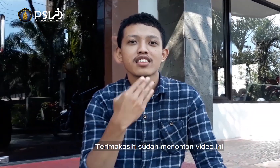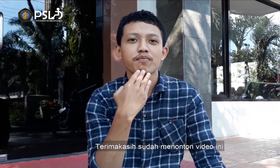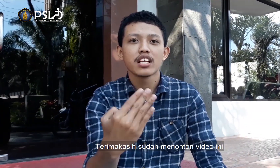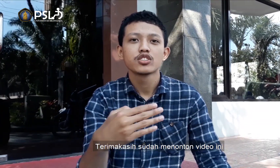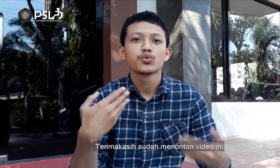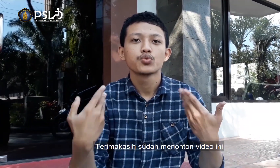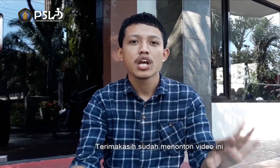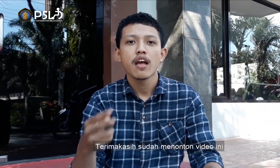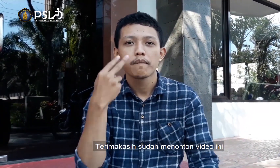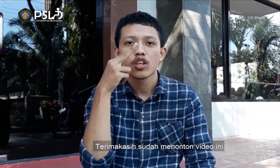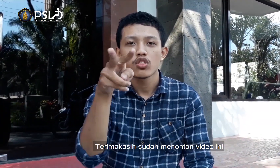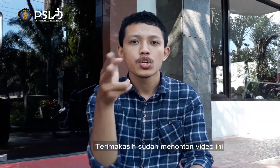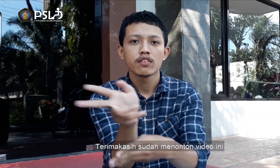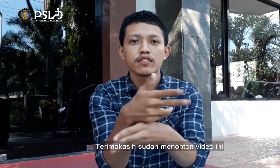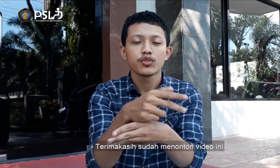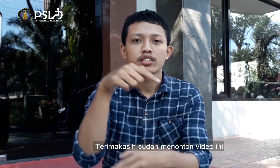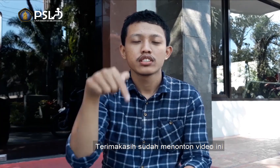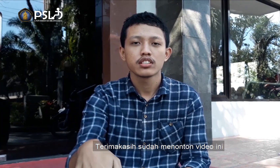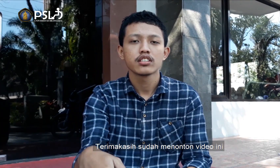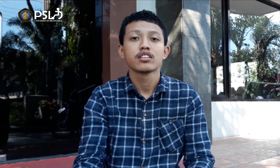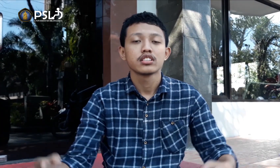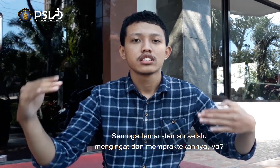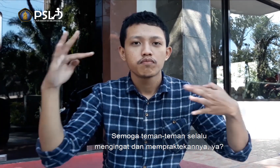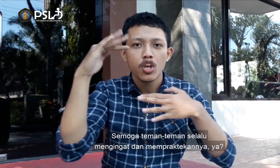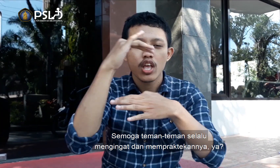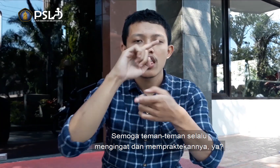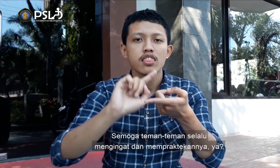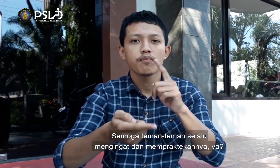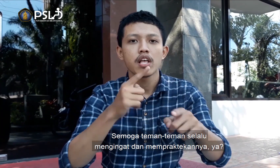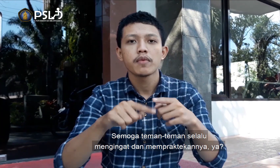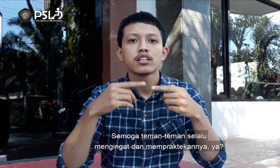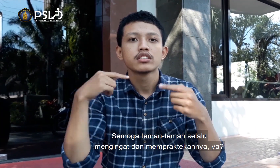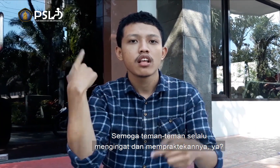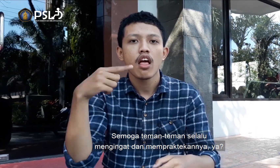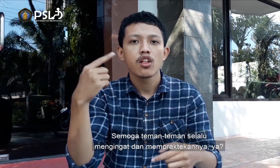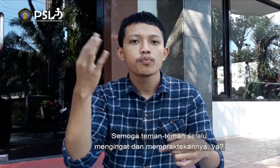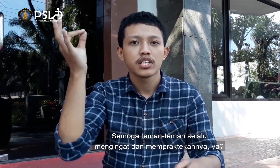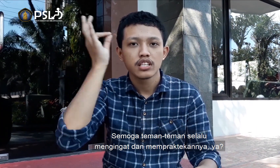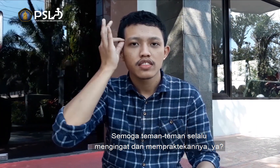Terima kasih sudah menonton video ini ya. Semoga teman-teman selalu mengingat dan